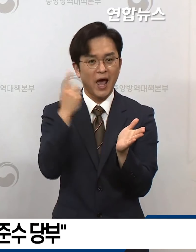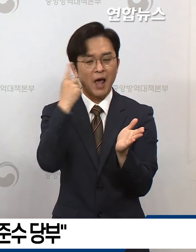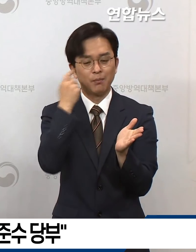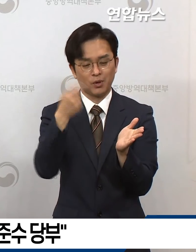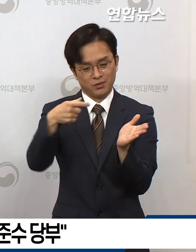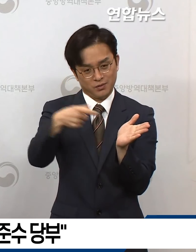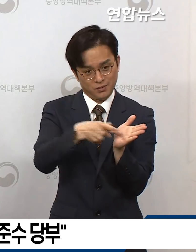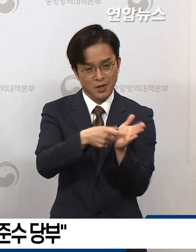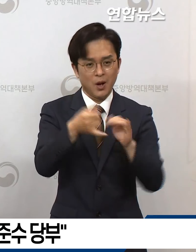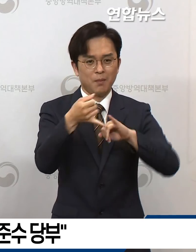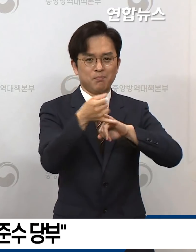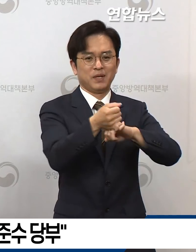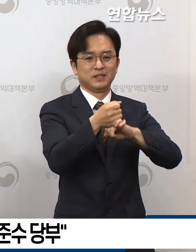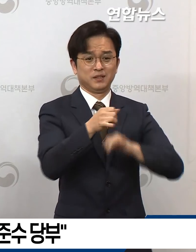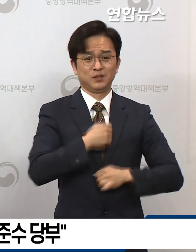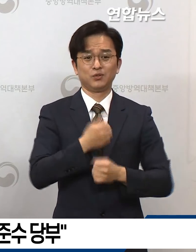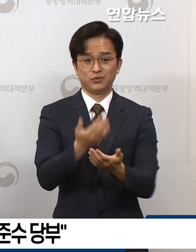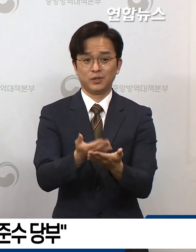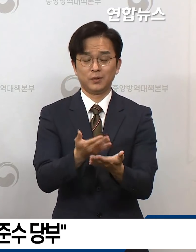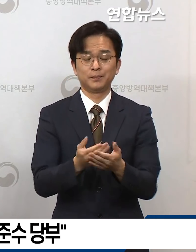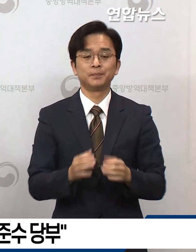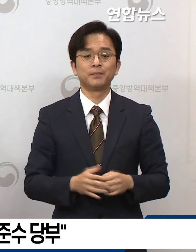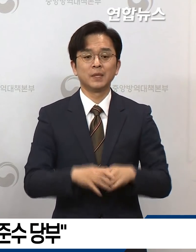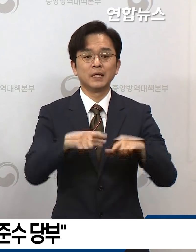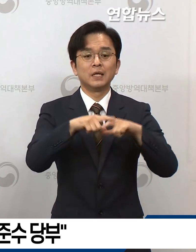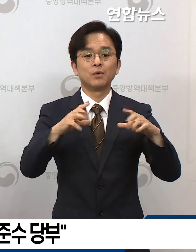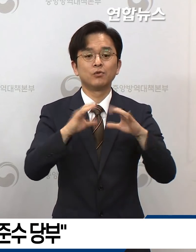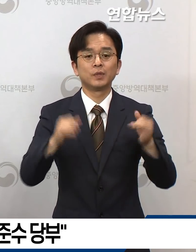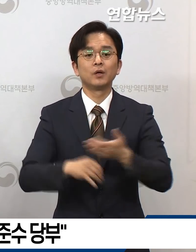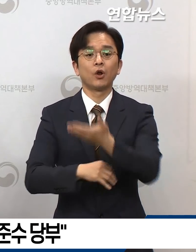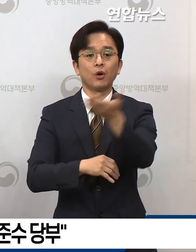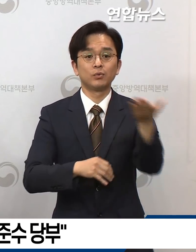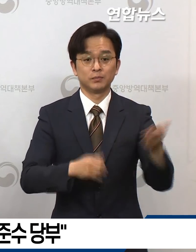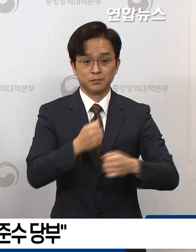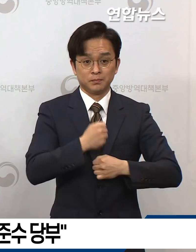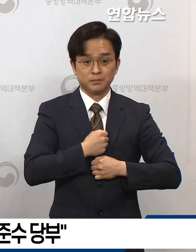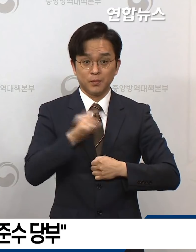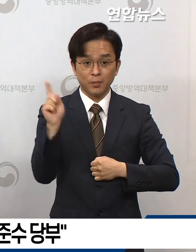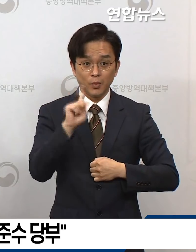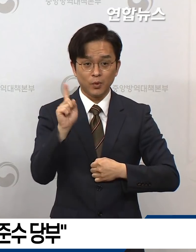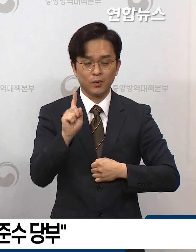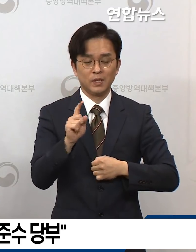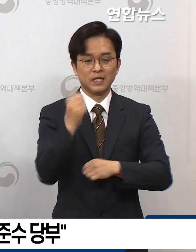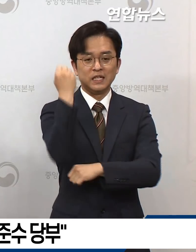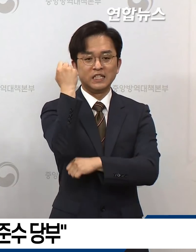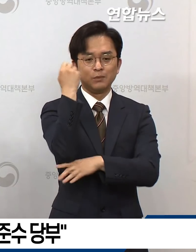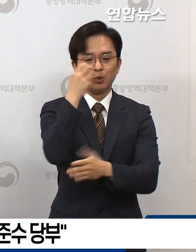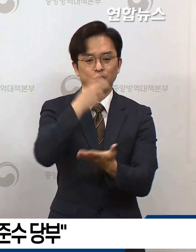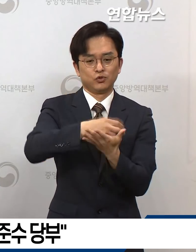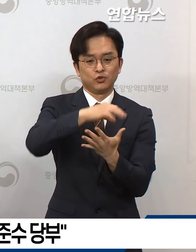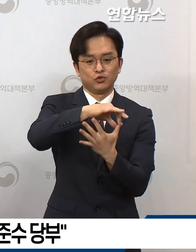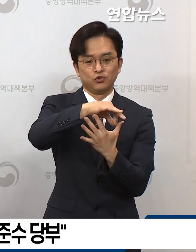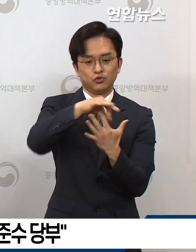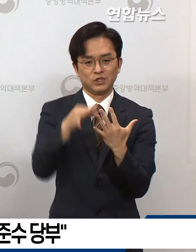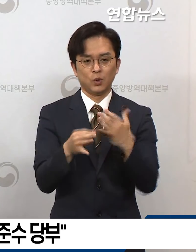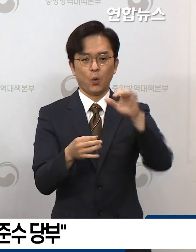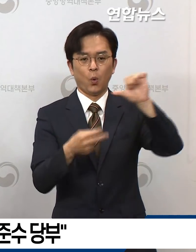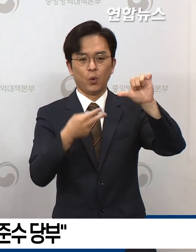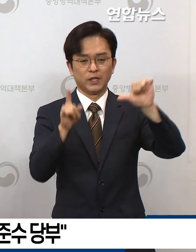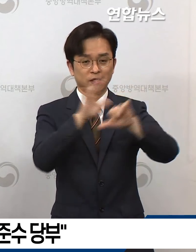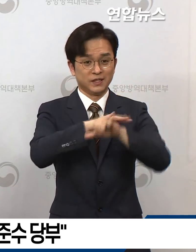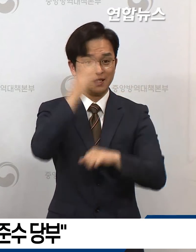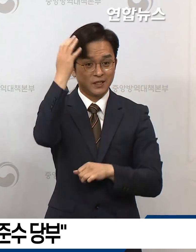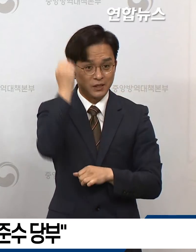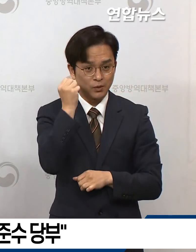당부를 드립니다. 일반 국민들께서는 개인 방역 5대 기본 수칙을 준수하고 클럽이나 주점